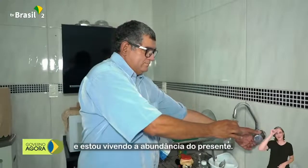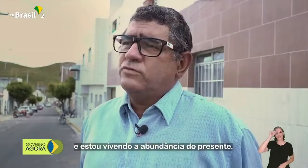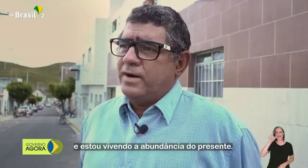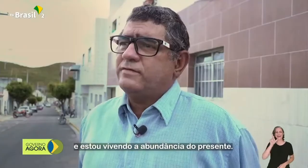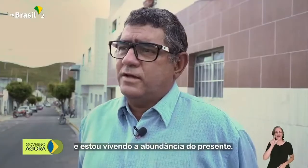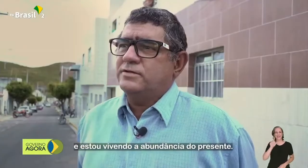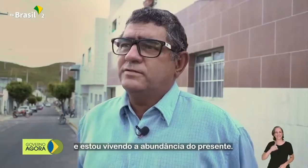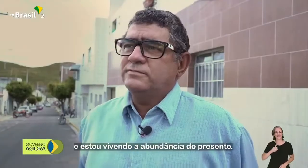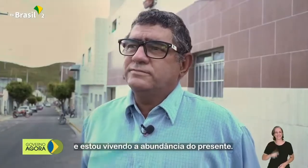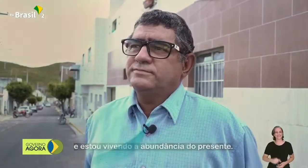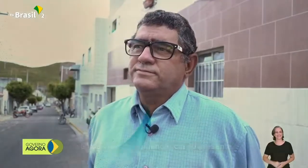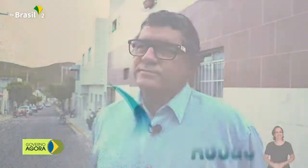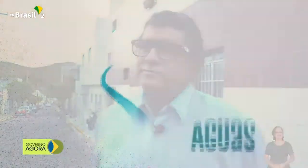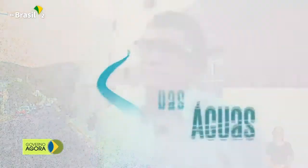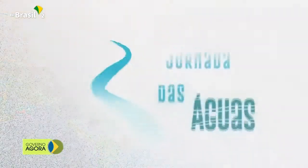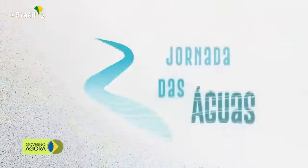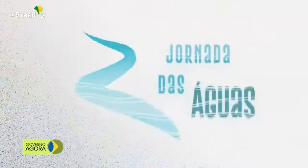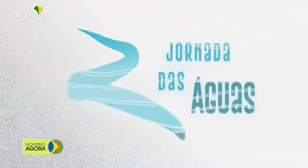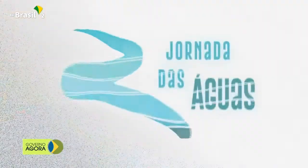a abundância do presente.